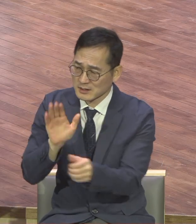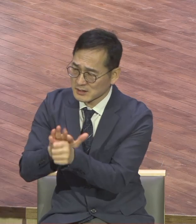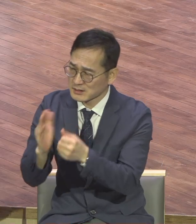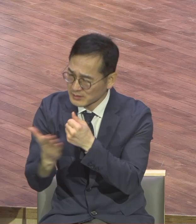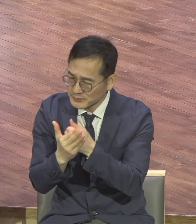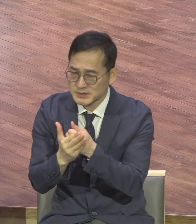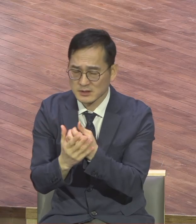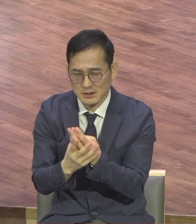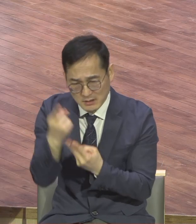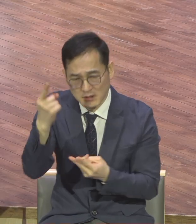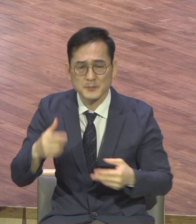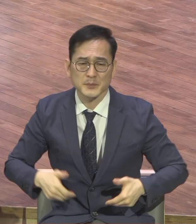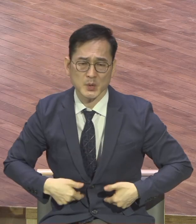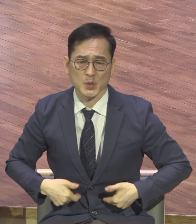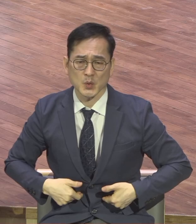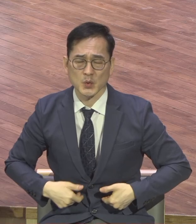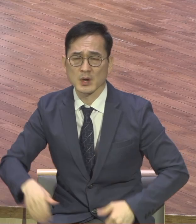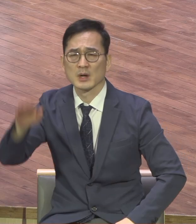이루어가서 그래서